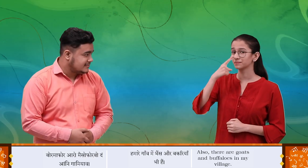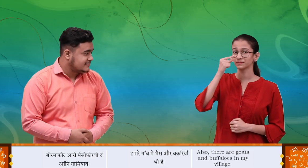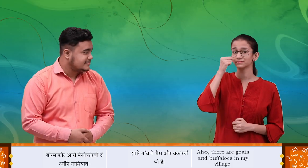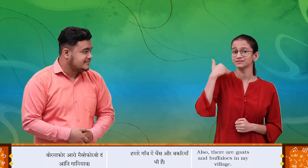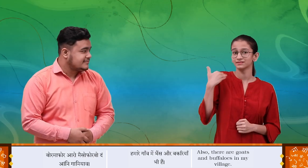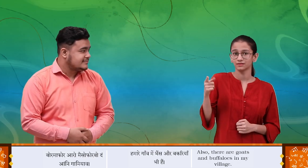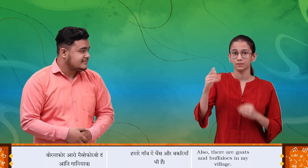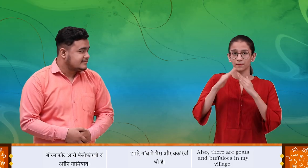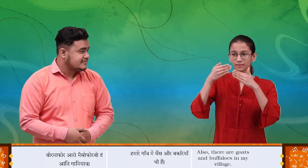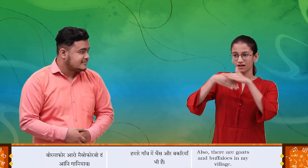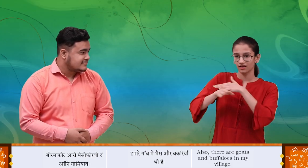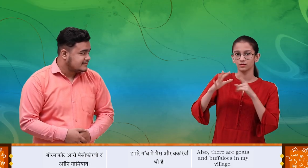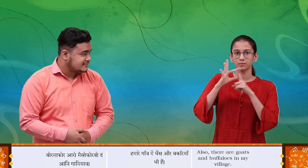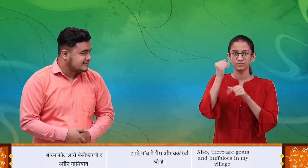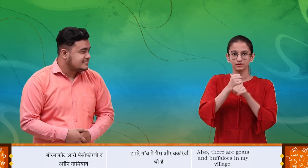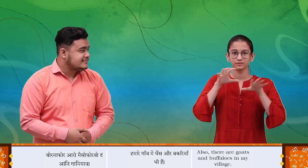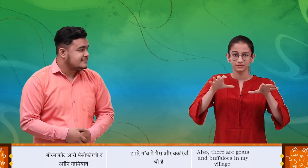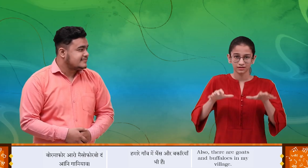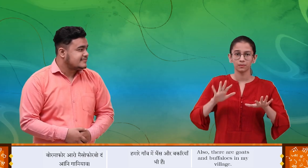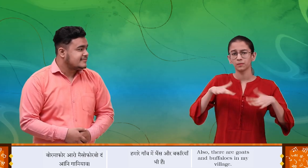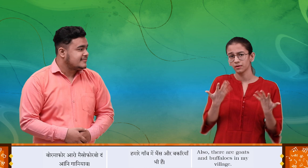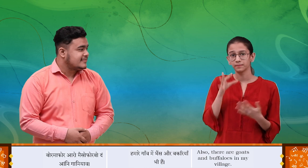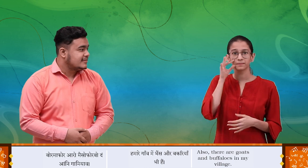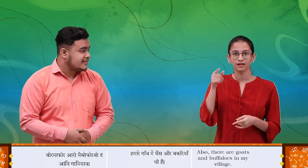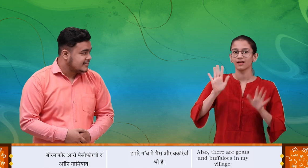बोरमाफोर आरो मैसोफोरबो दं आंनि गामियाव।